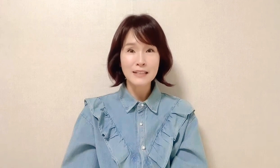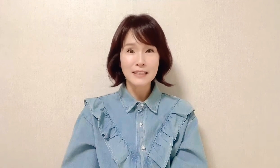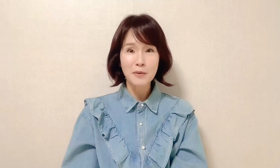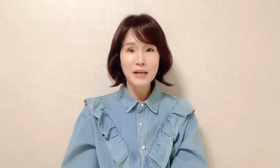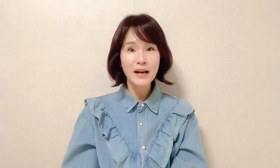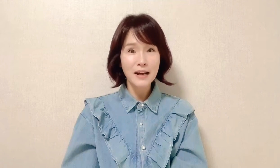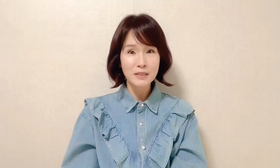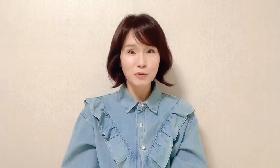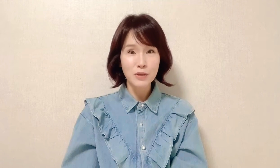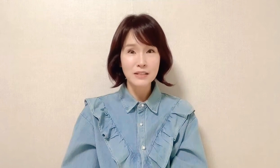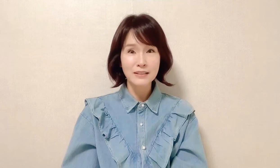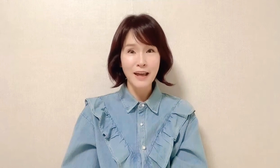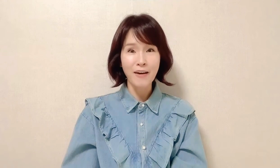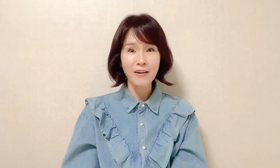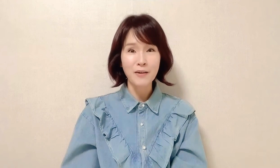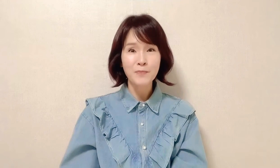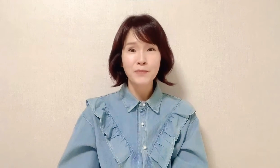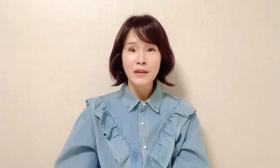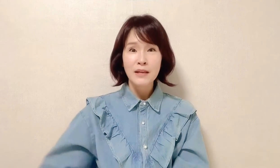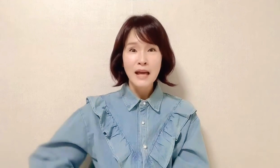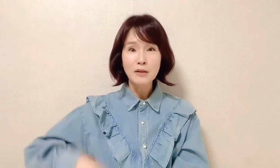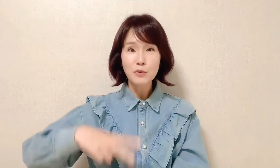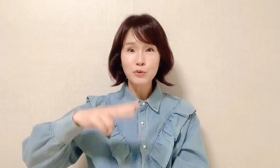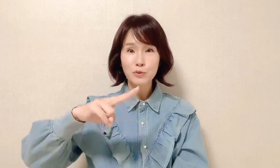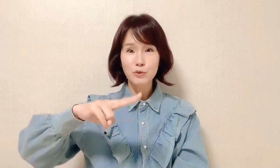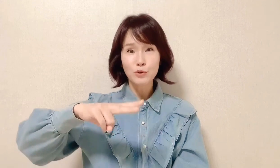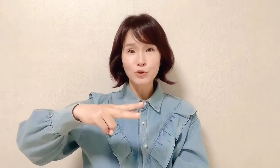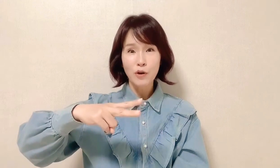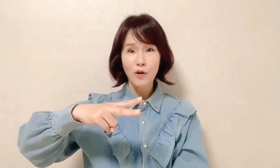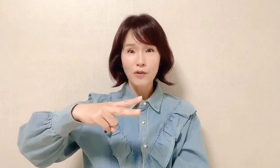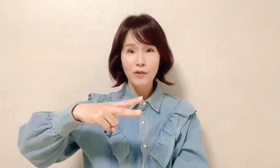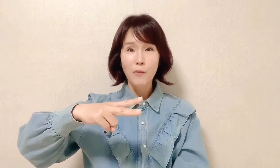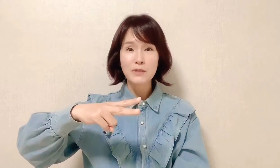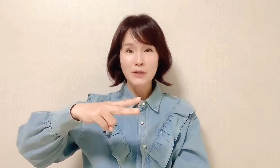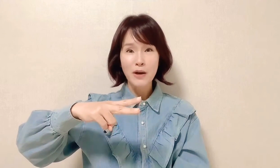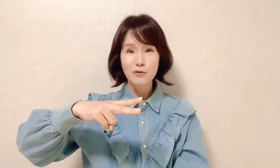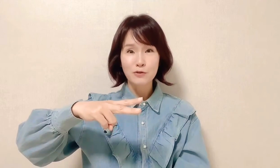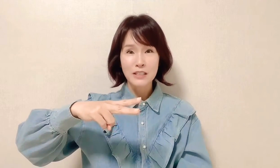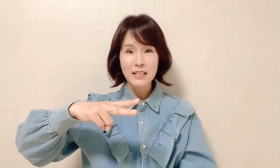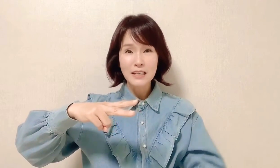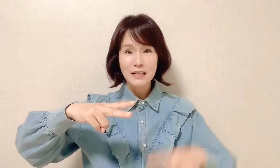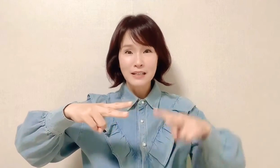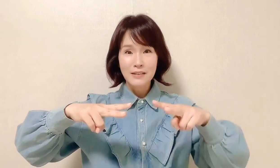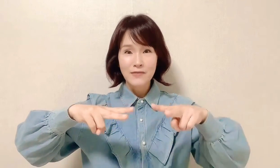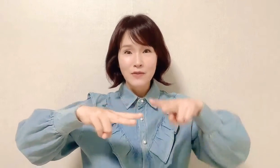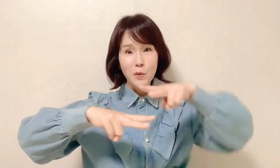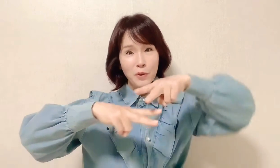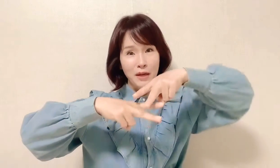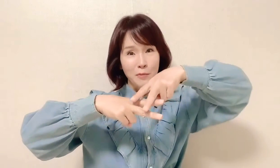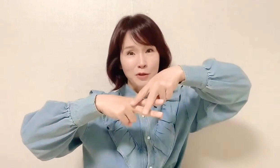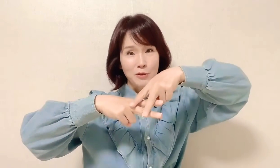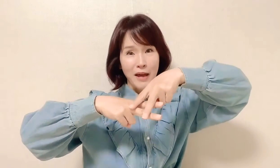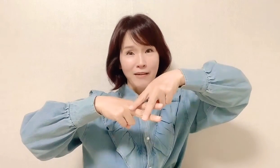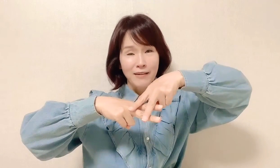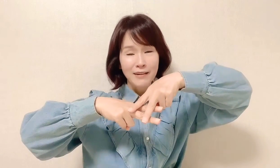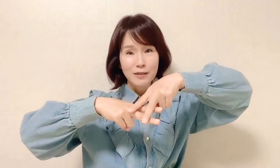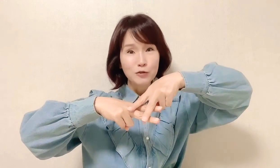그린다고 생각하시면 되시는데요. 양손으로 검지와 중지 이렇게 겹쳐주세요.